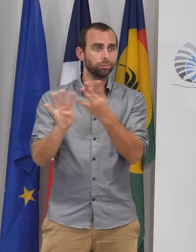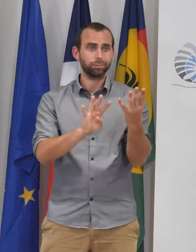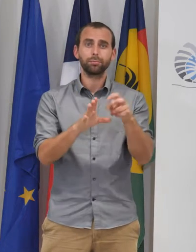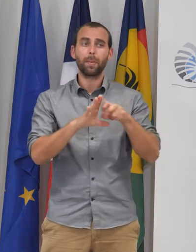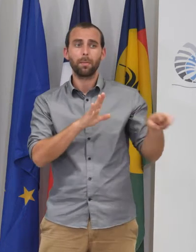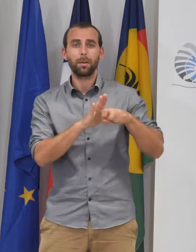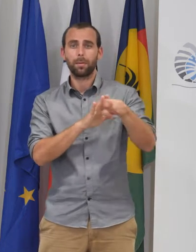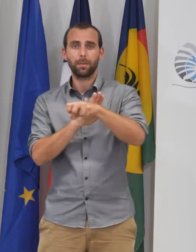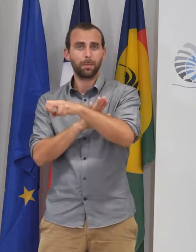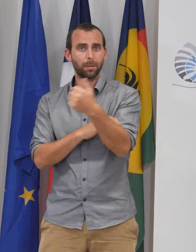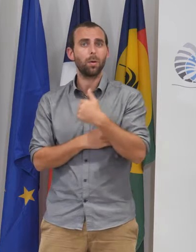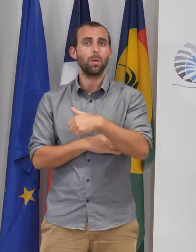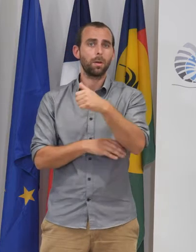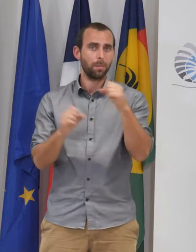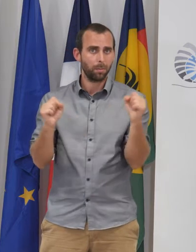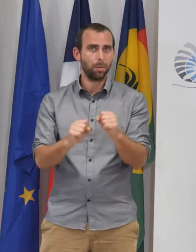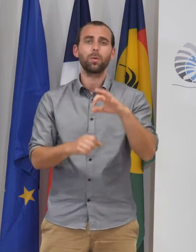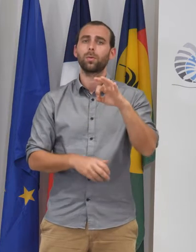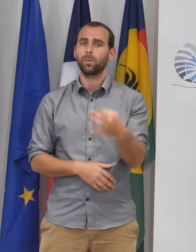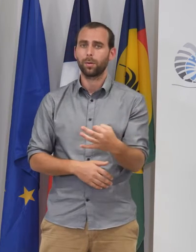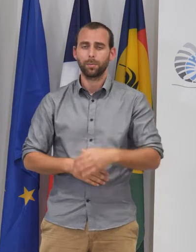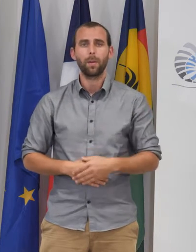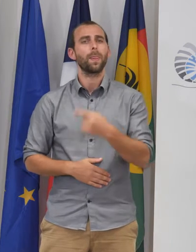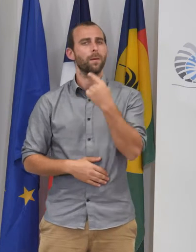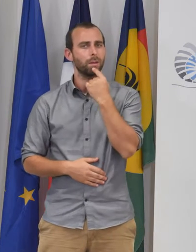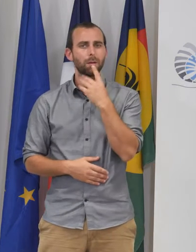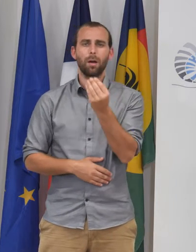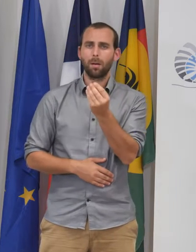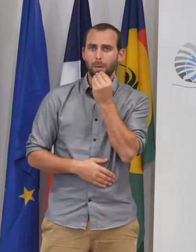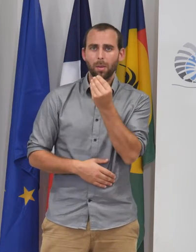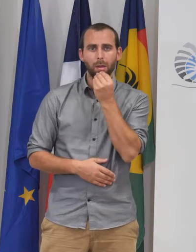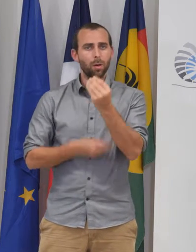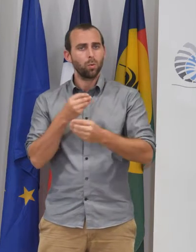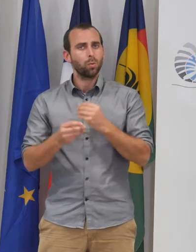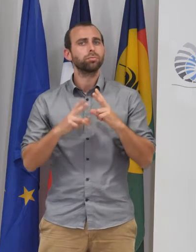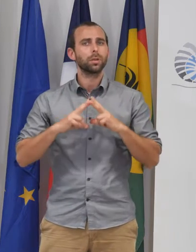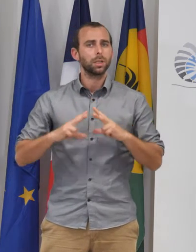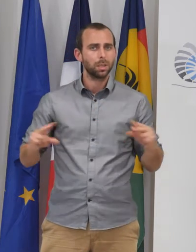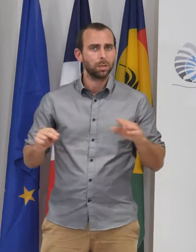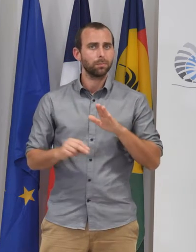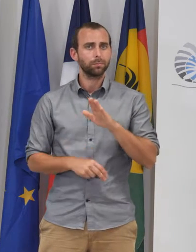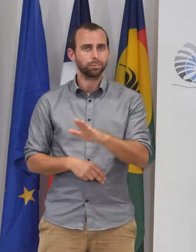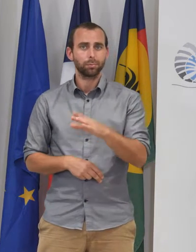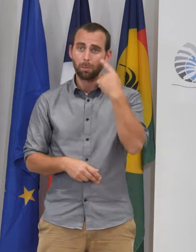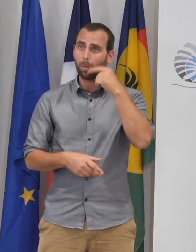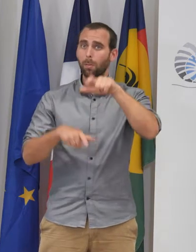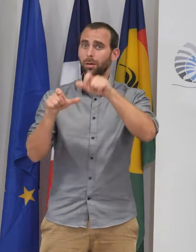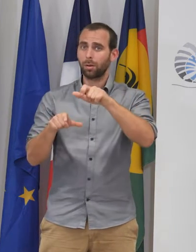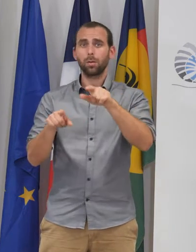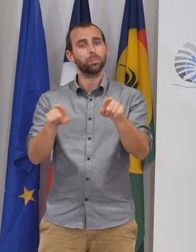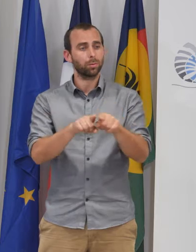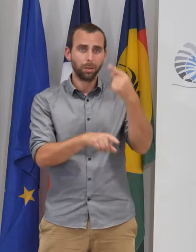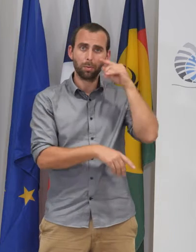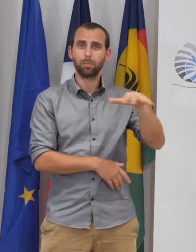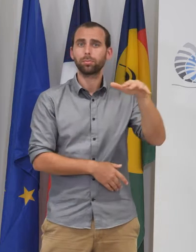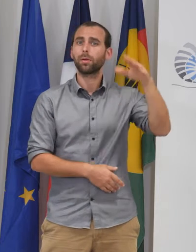déplacer. Il s'agit principalement des produits alimentaires et d'hygiène pour les personnes et les animaux,